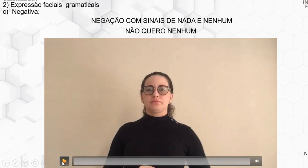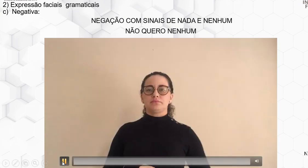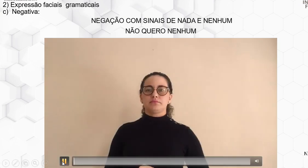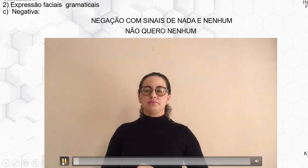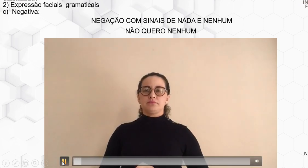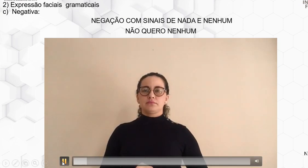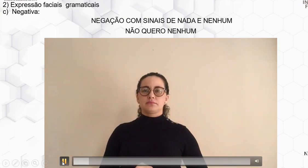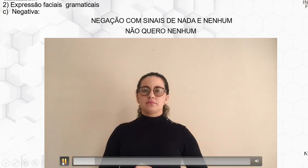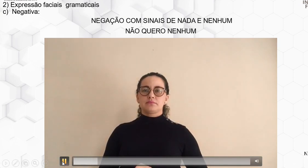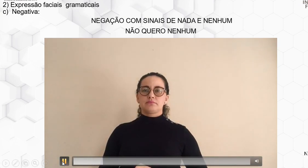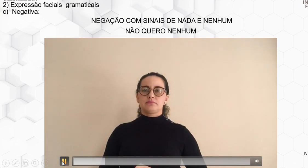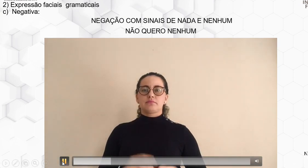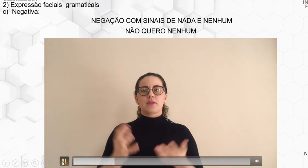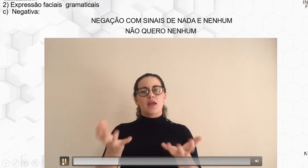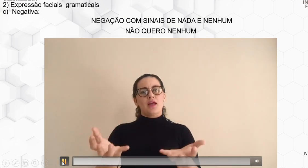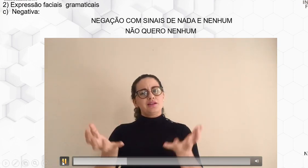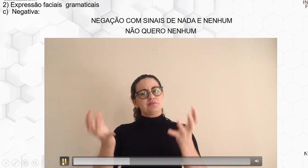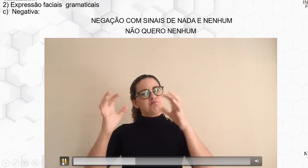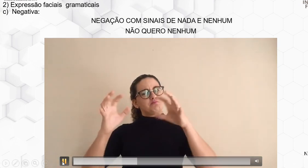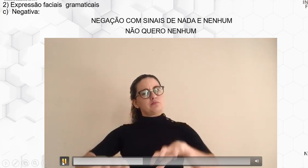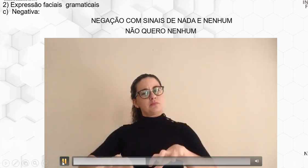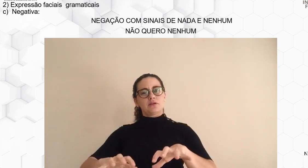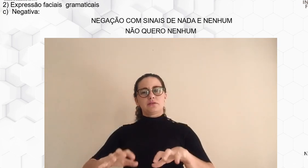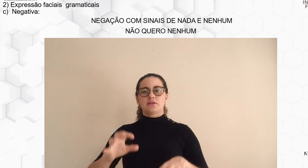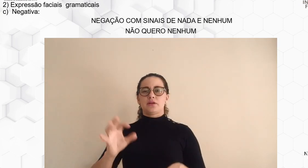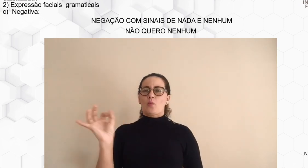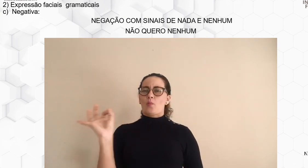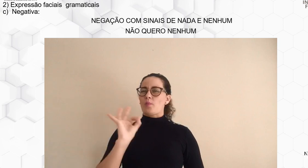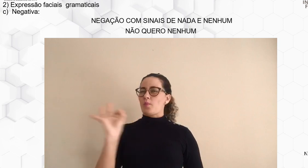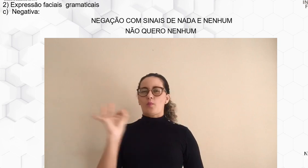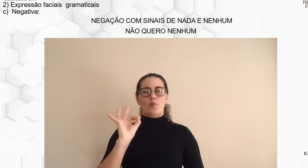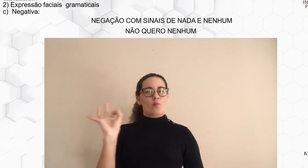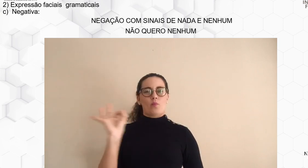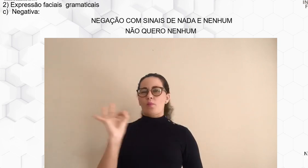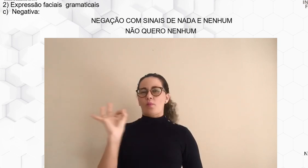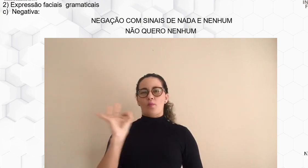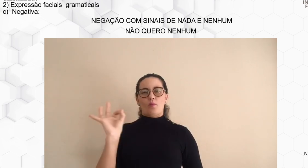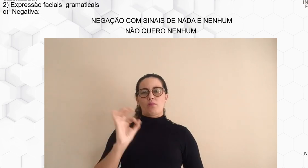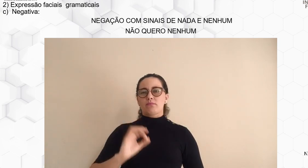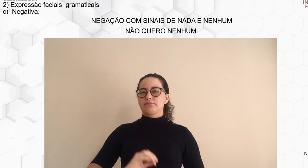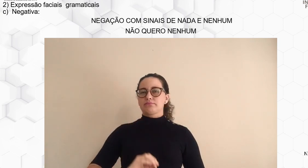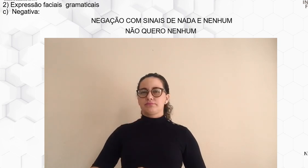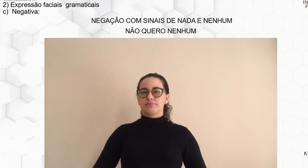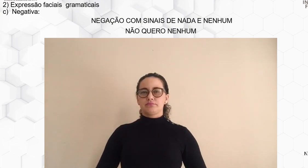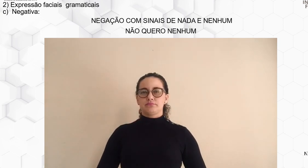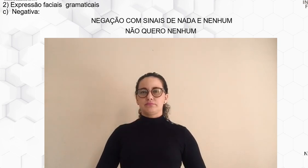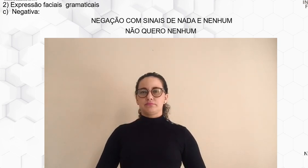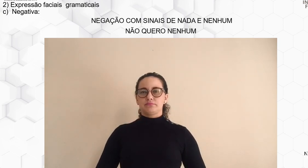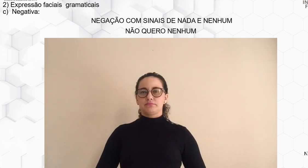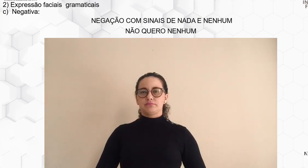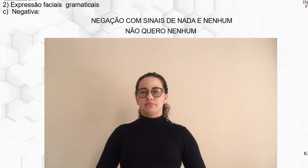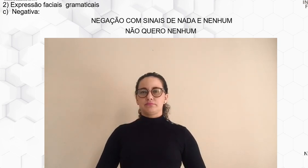Como é que fica nenhum? Né? Não quero nenhum.